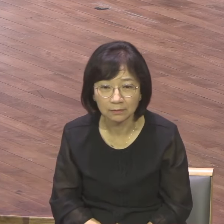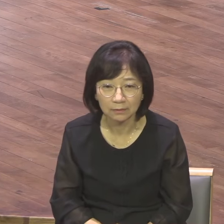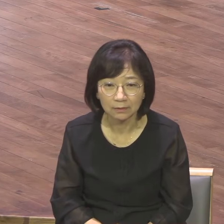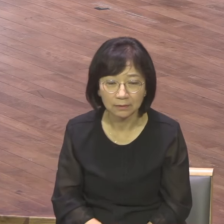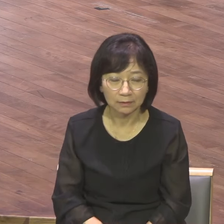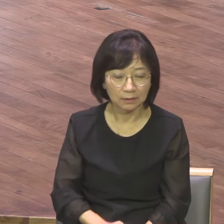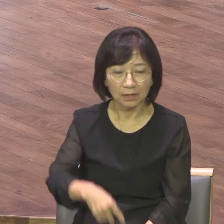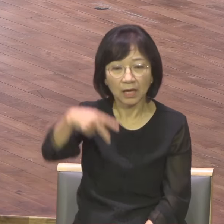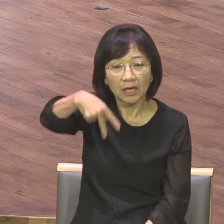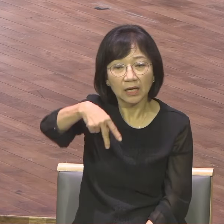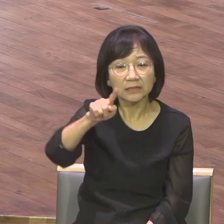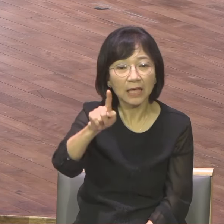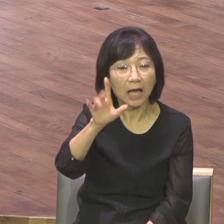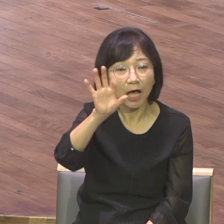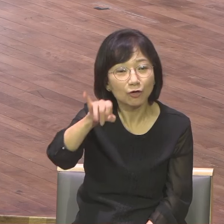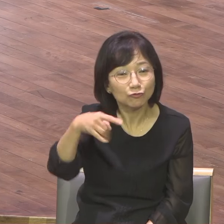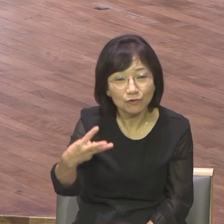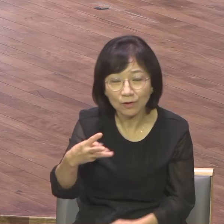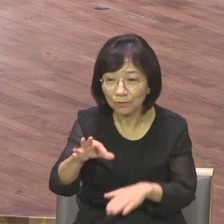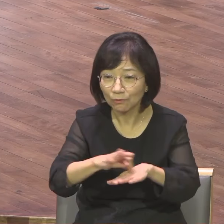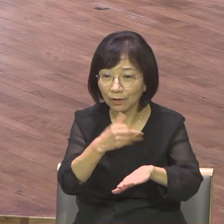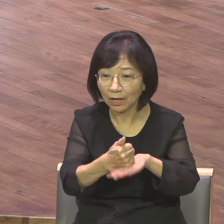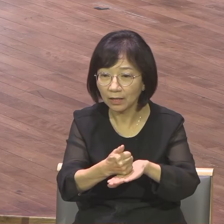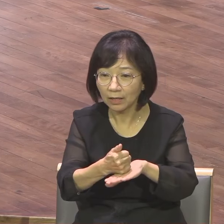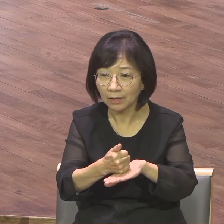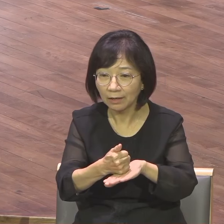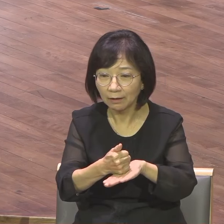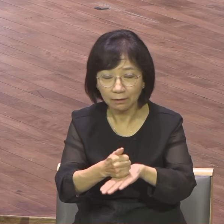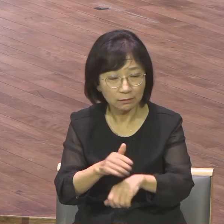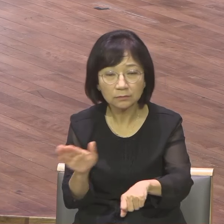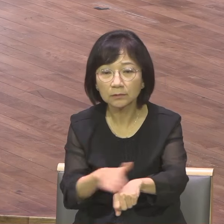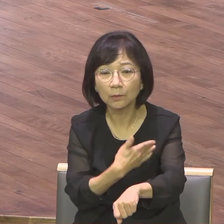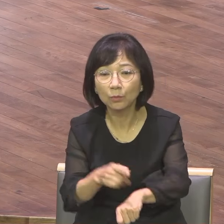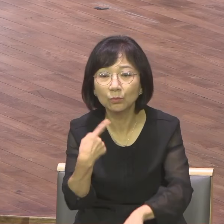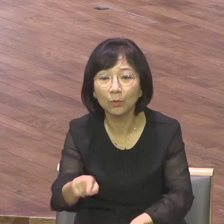사울 왕이 뭐 잘못한 게 있어요? 성경에 그런 게 없어요.